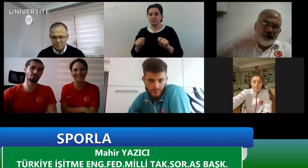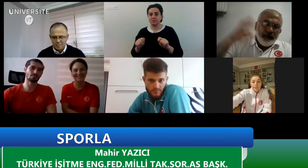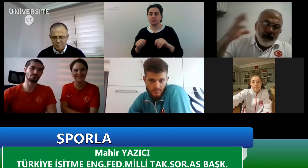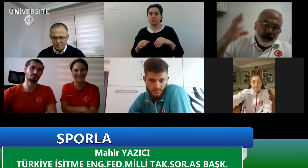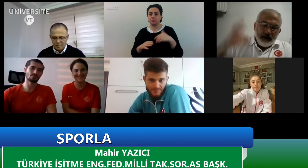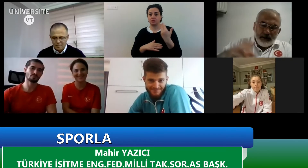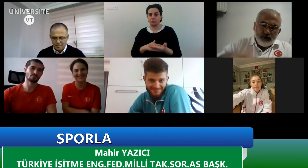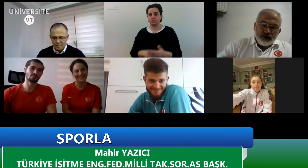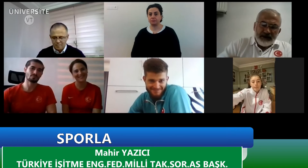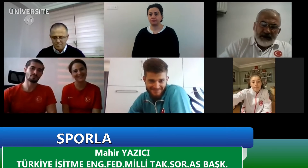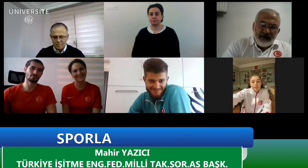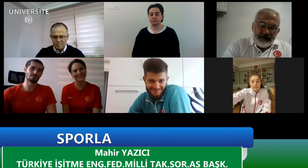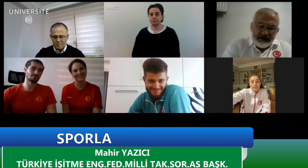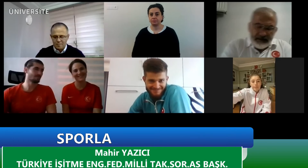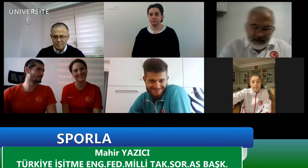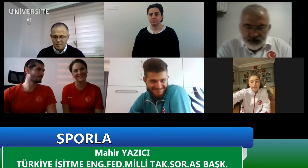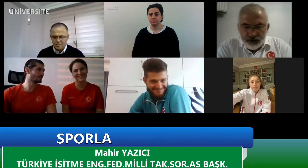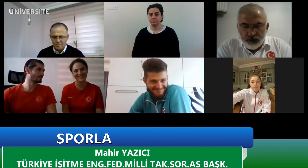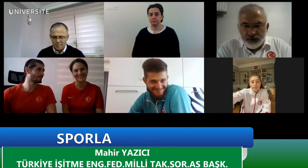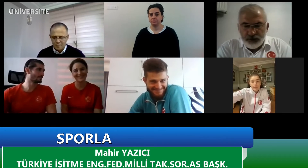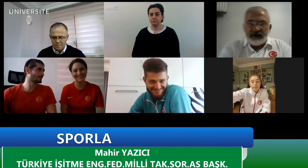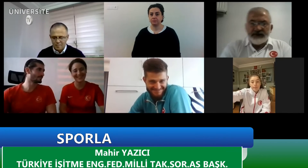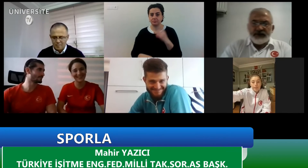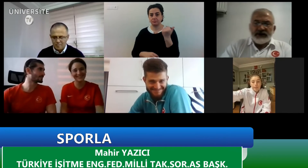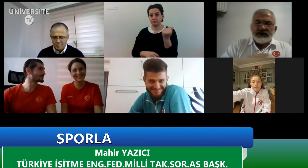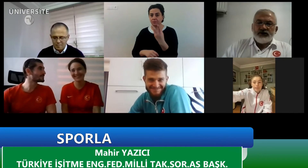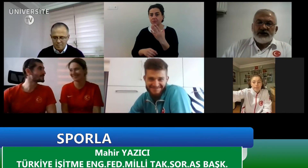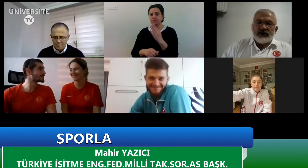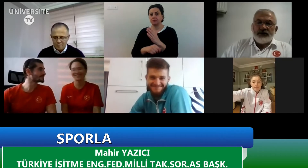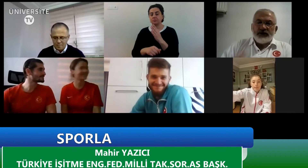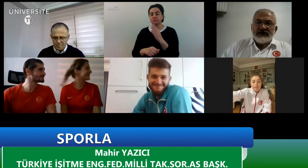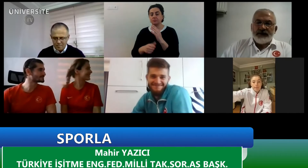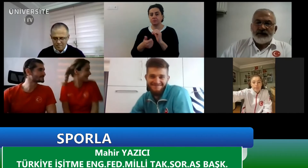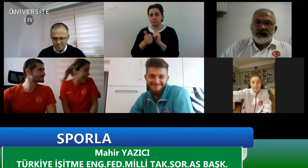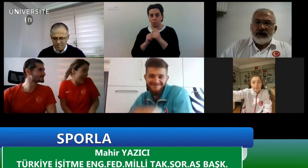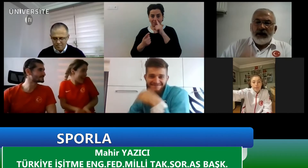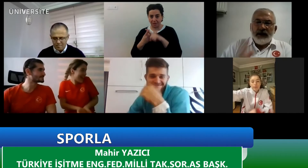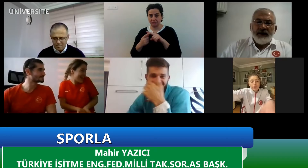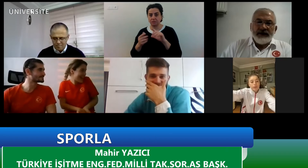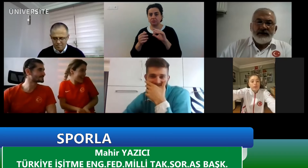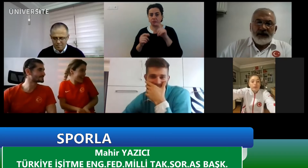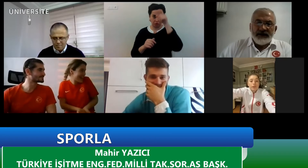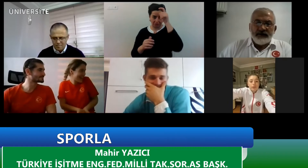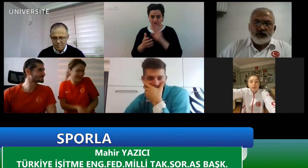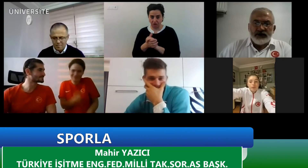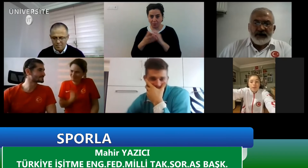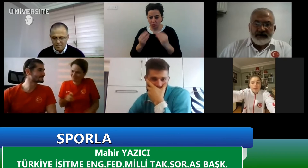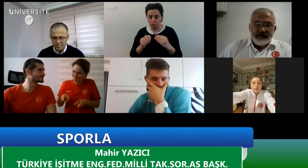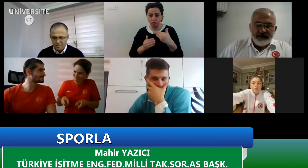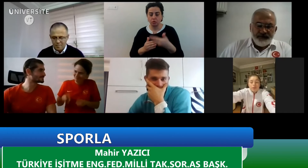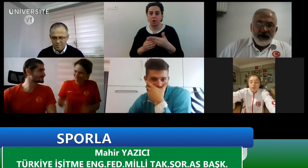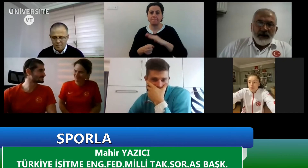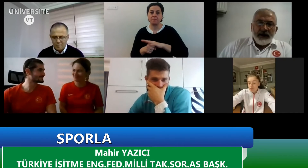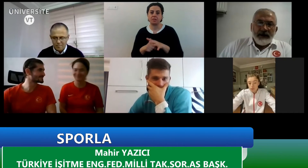söylüyorum. Yurt geneli faaliyetleri için söylüyorum. Birkaç branşta Türkiye şampiyonası yaptık. Hemen pandemi süreci